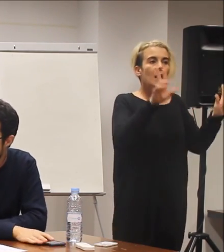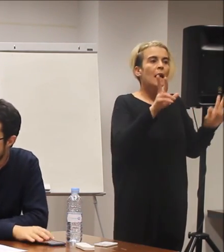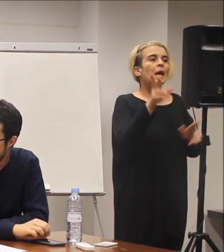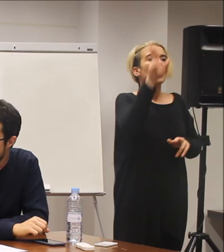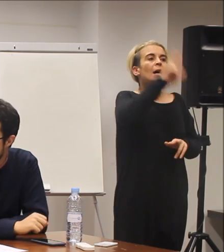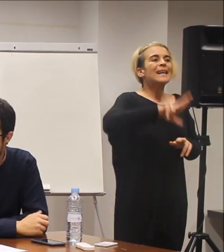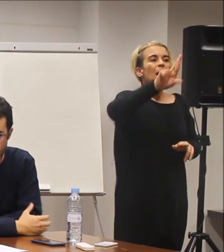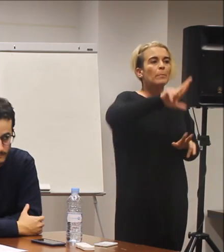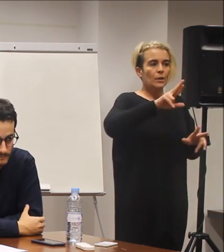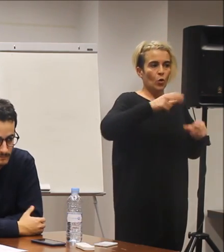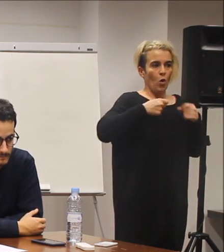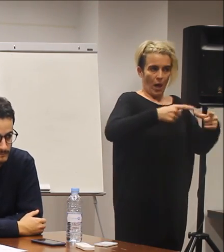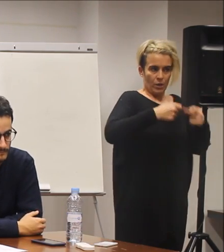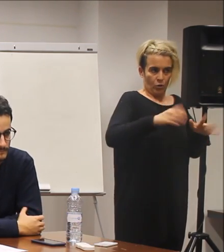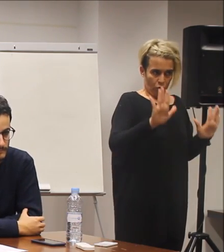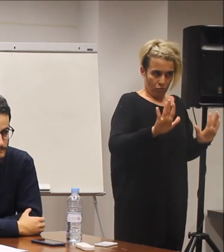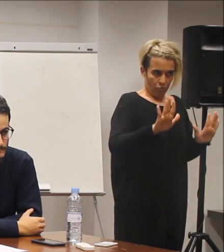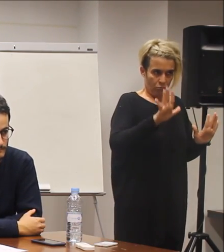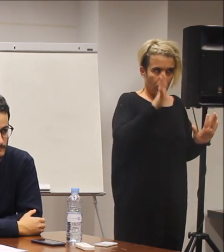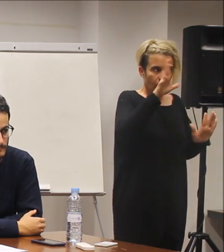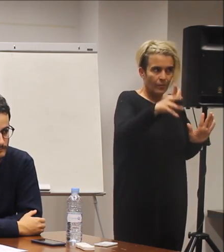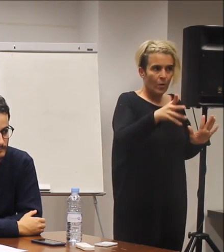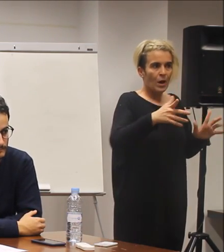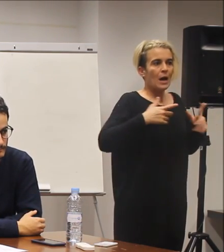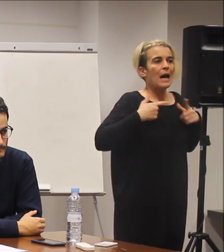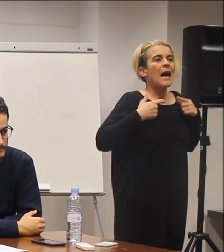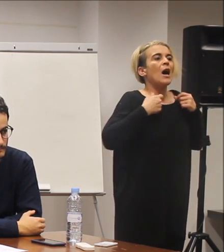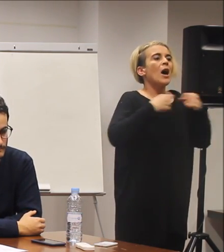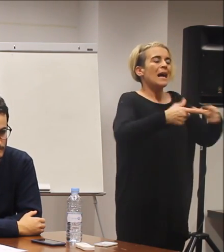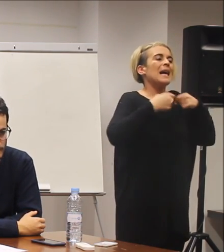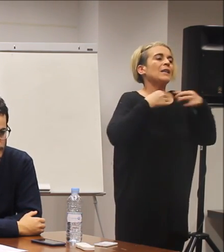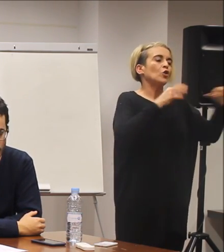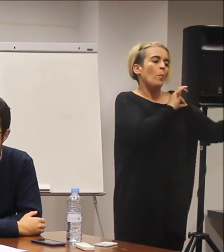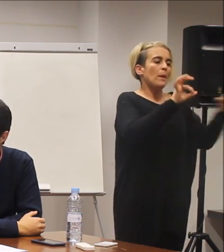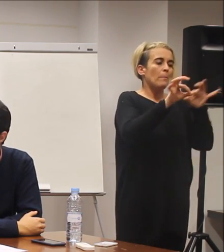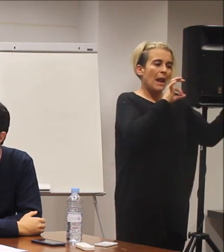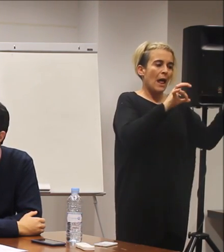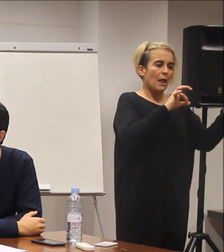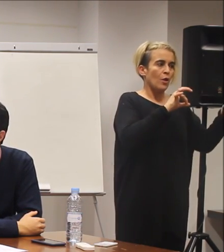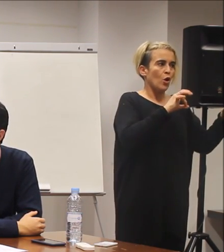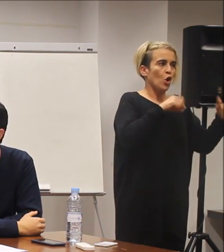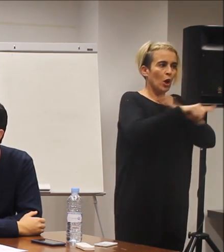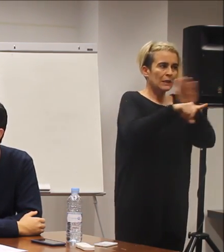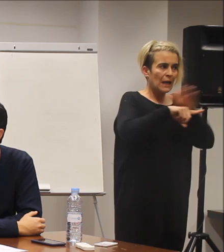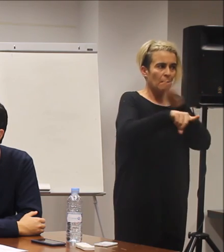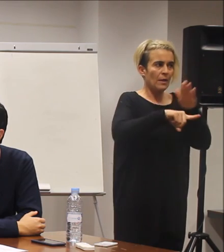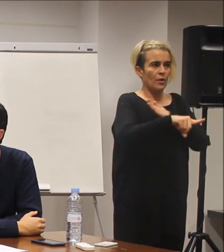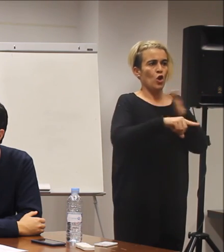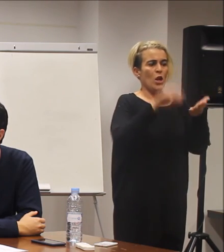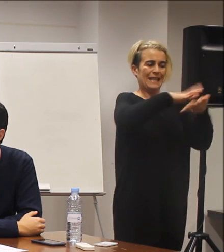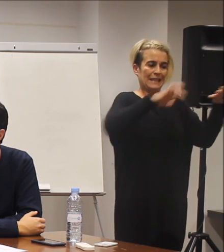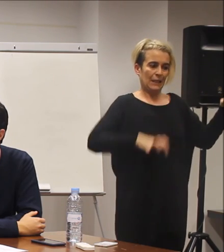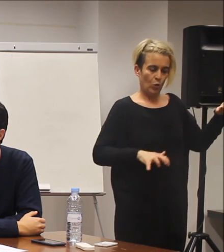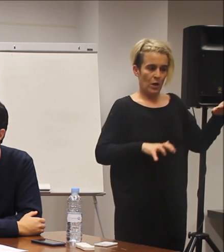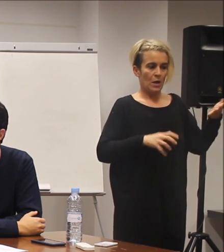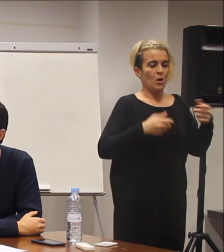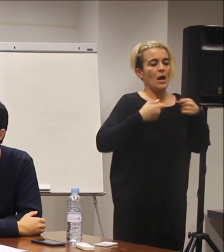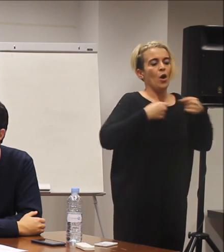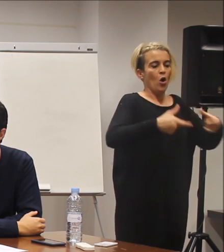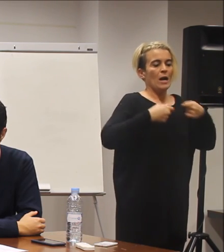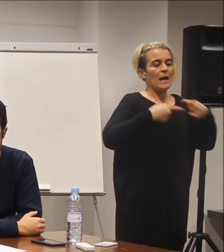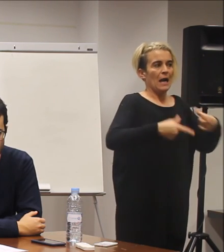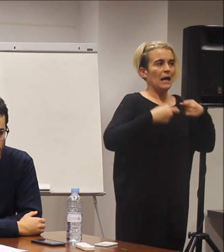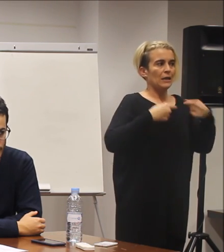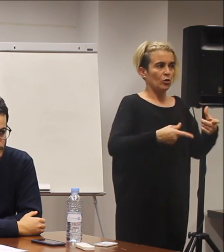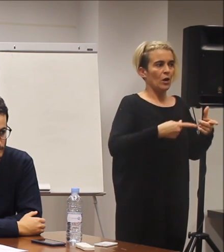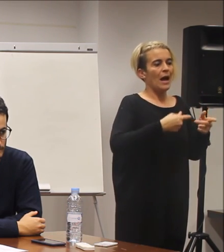gastos por si queréis, ¿vale? Gastos de preparación, formalización, subsanación y tramitación de escrituras. Gastos de